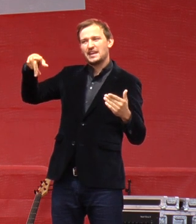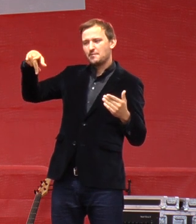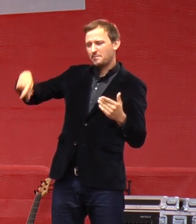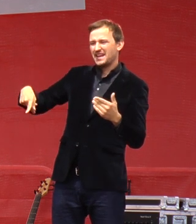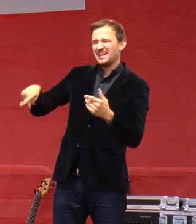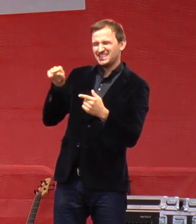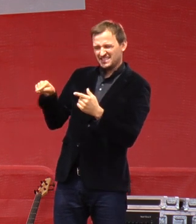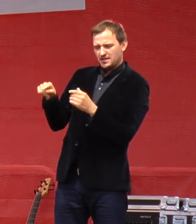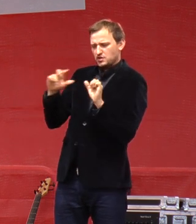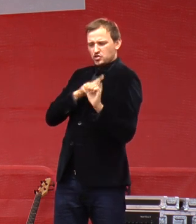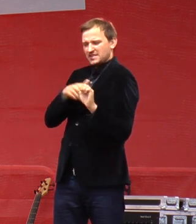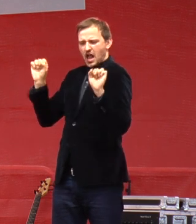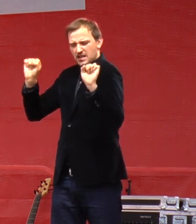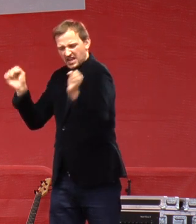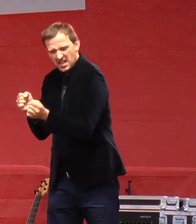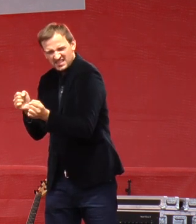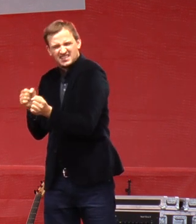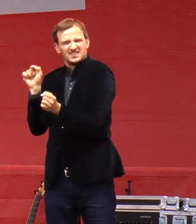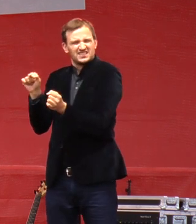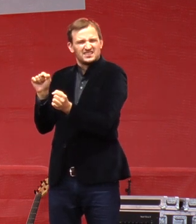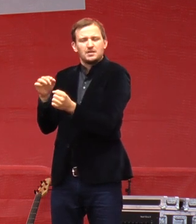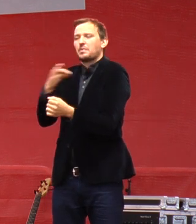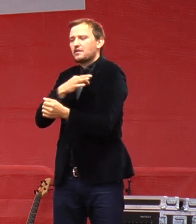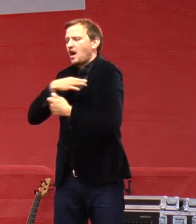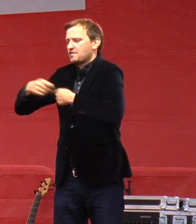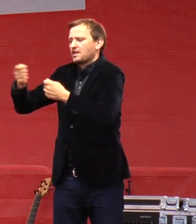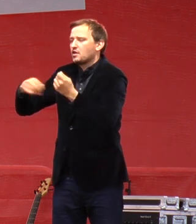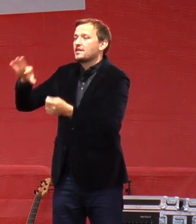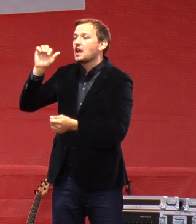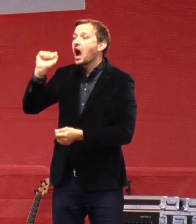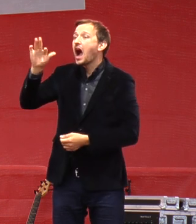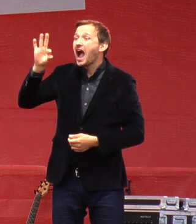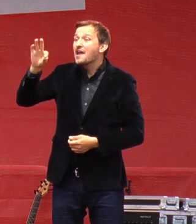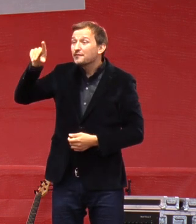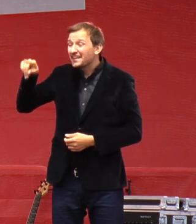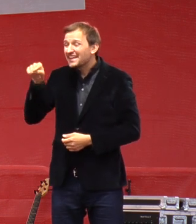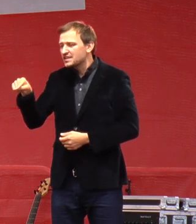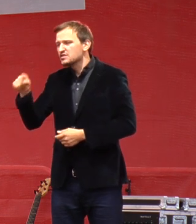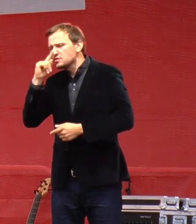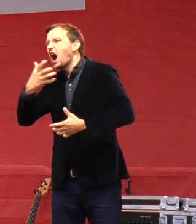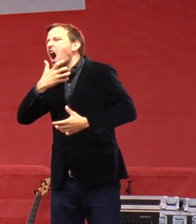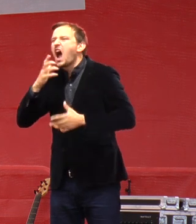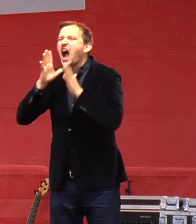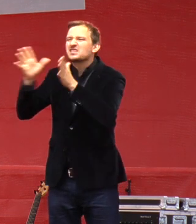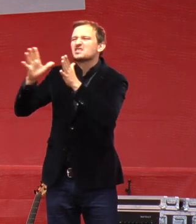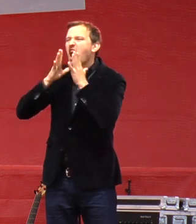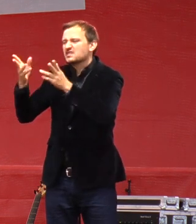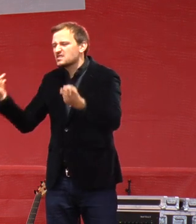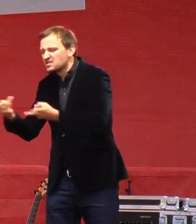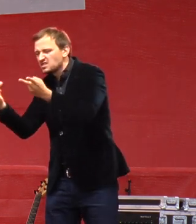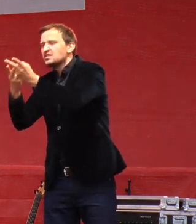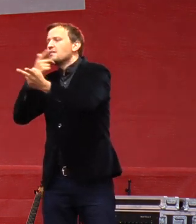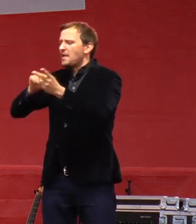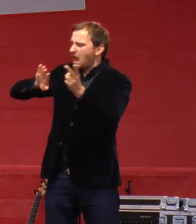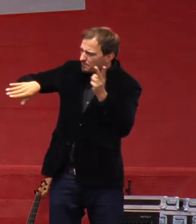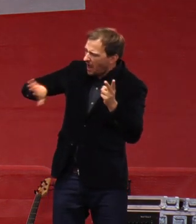und Privatisierung, und die AfD, die vor allen Dingen für Hetze und das Treten nach unten steht, dass wir die hinter uns lassen. Ja, wir als Linke